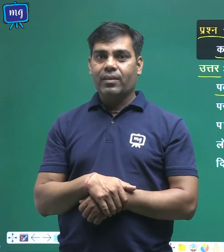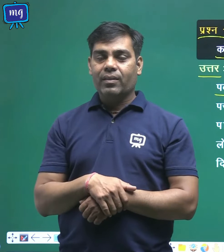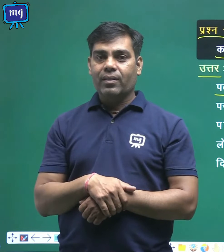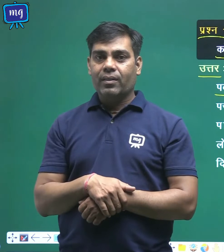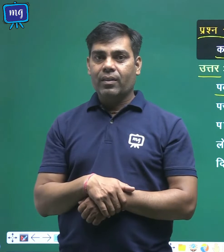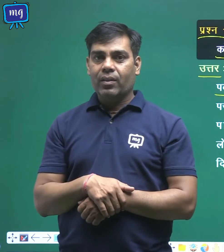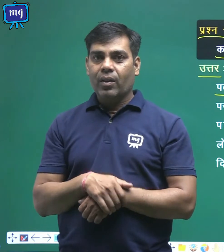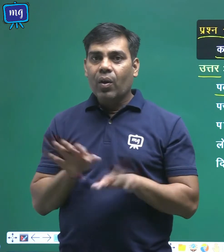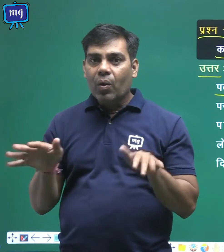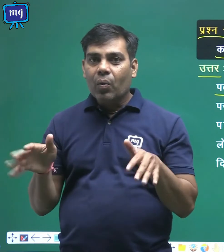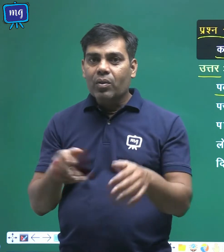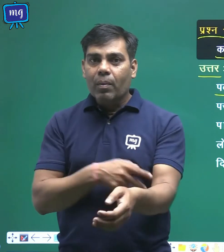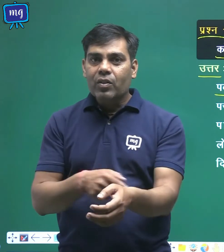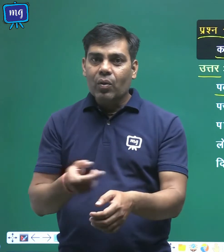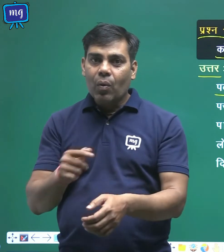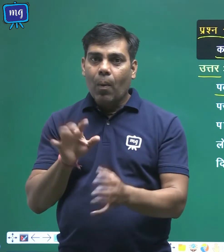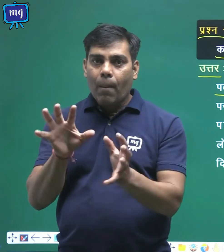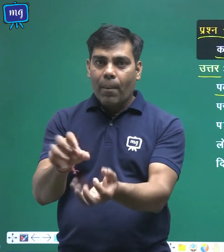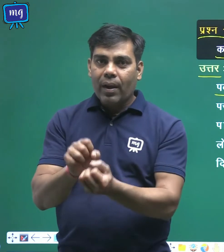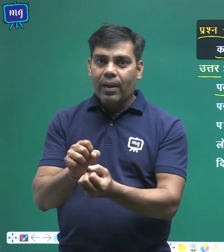कुरज को पकड़ने के लिए